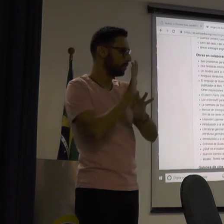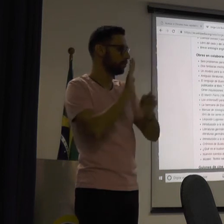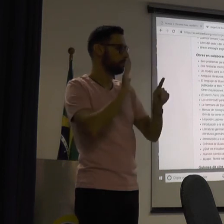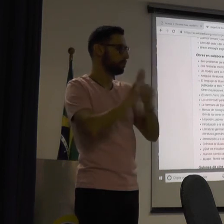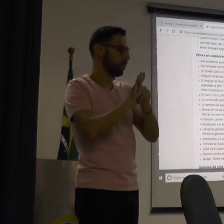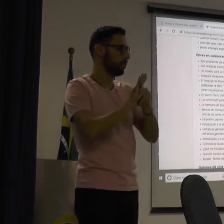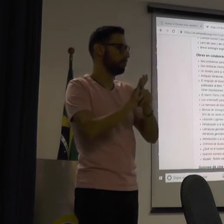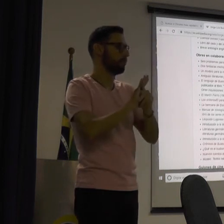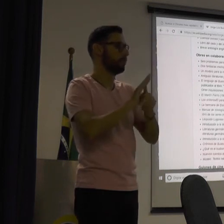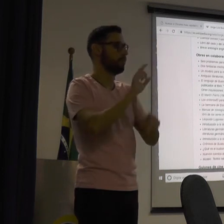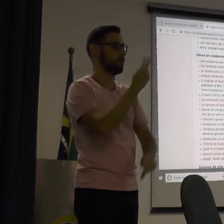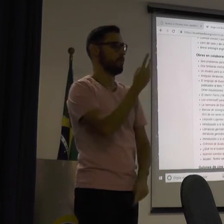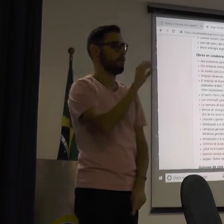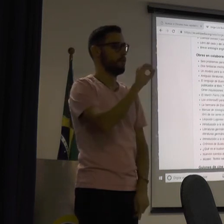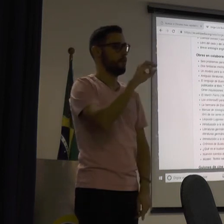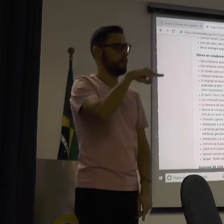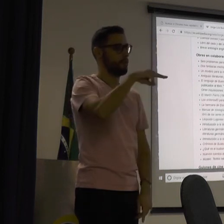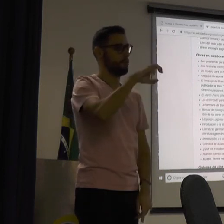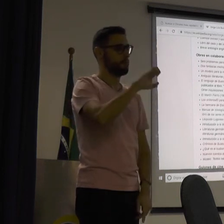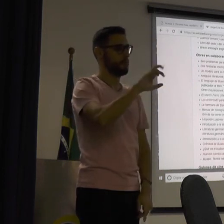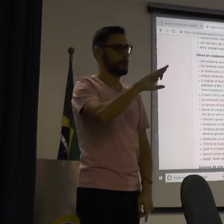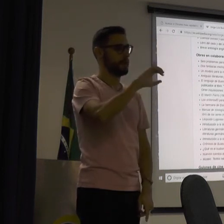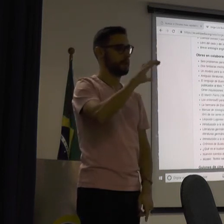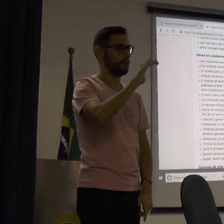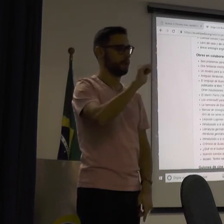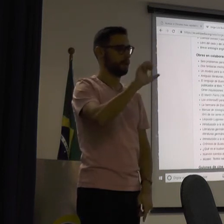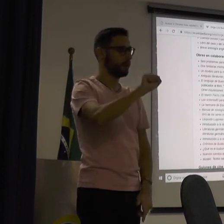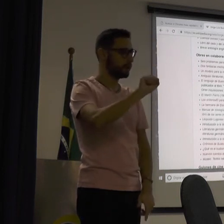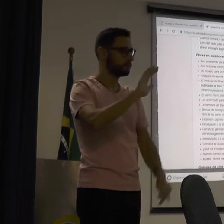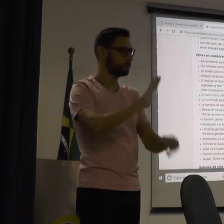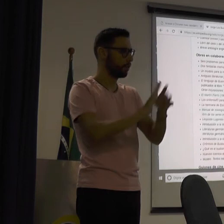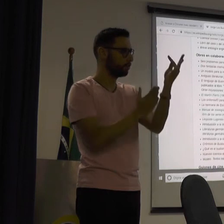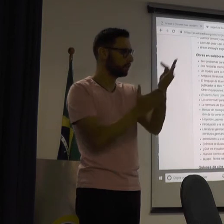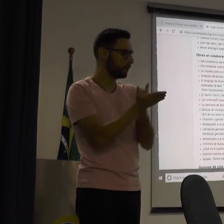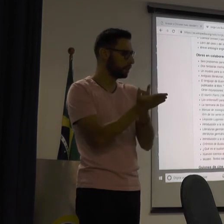homéricas, aquele texto de 1950,